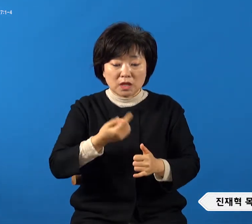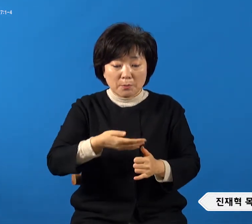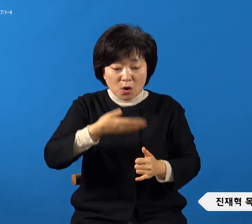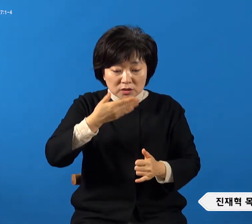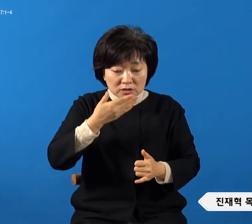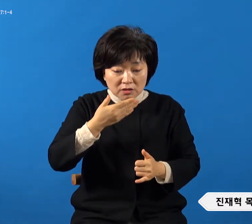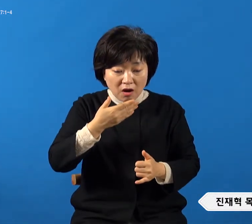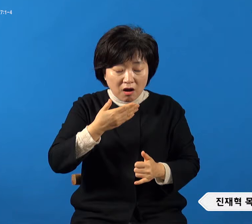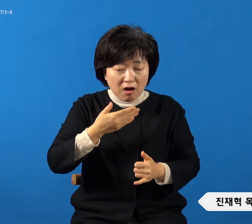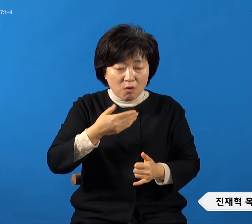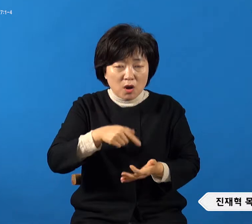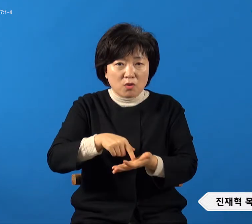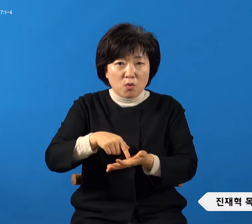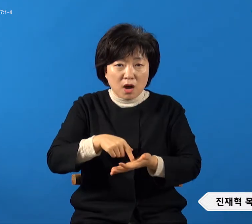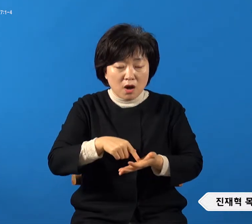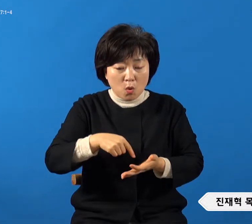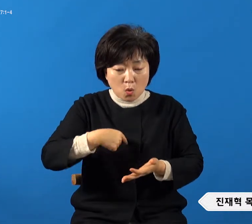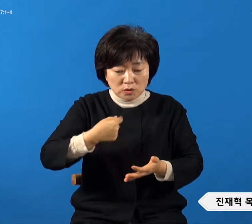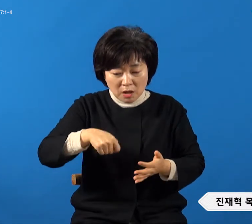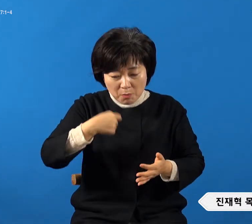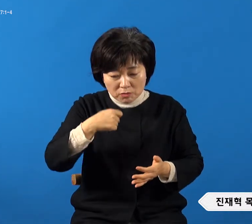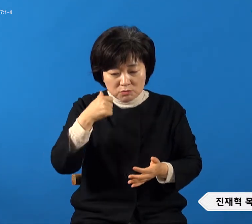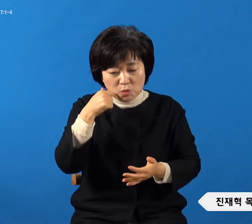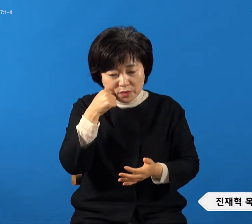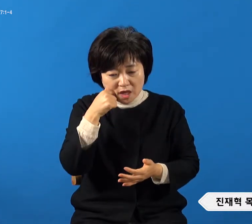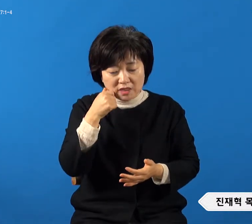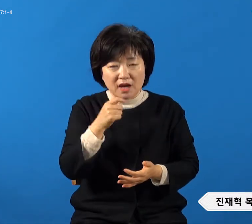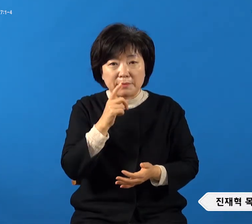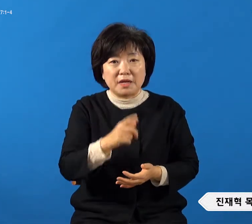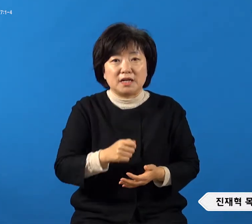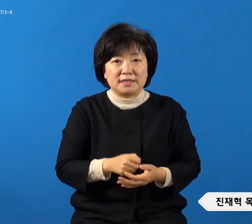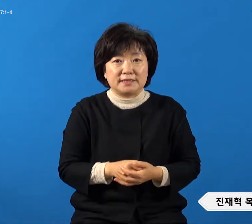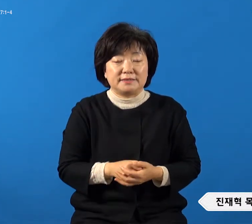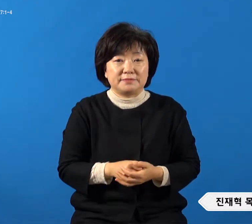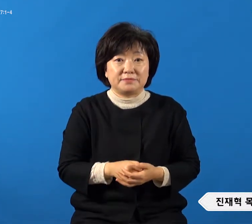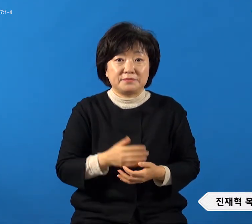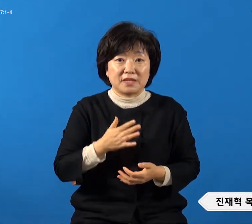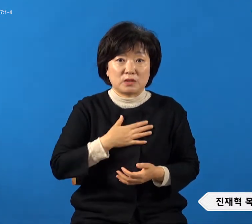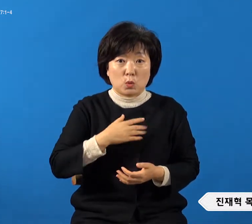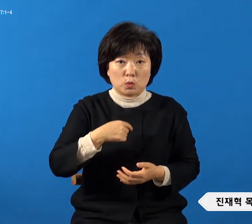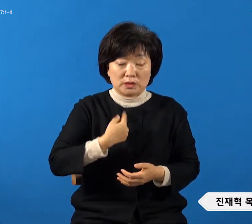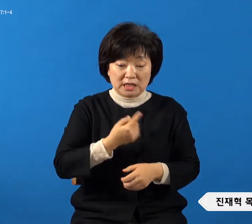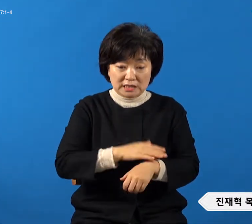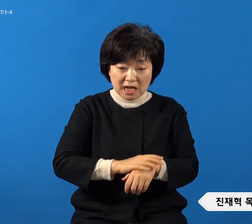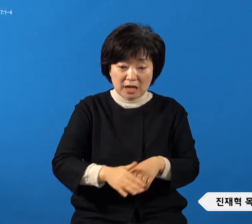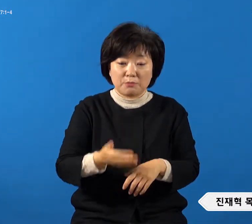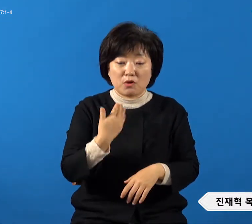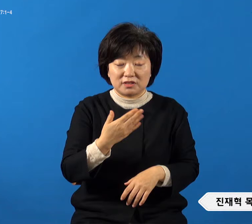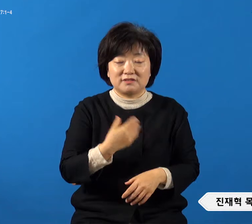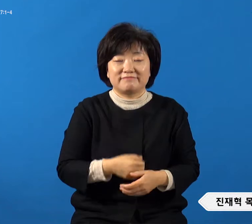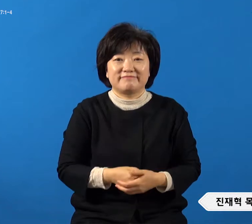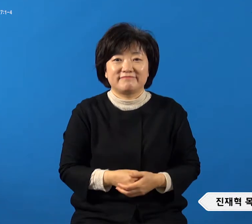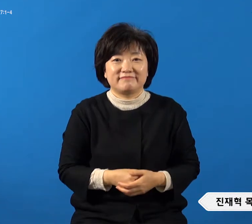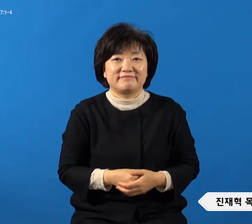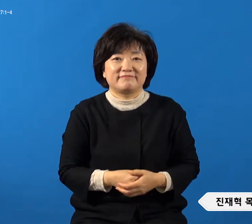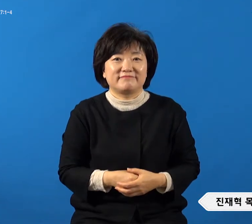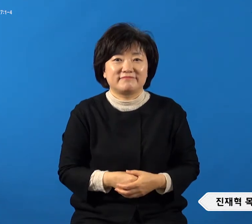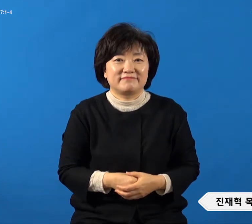너무 외로워서 혼자 먹지 못한다고 이야기합니다. 저는 혼자서 잘